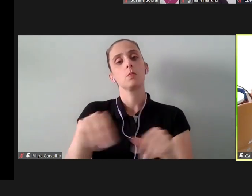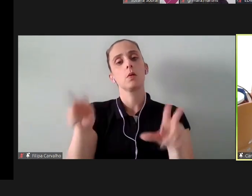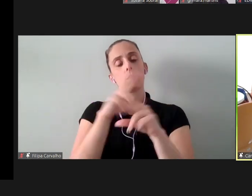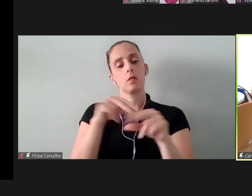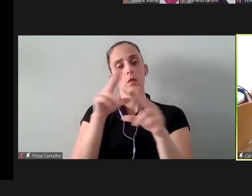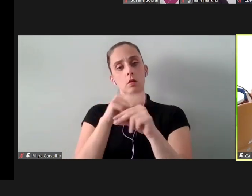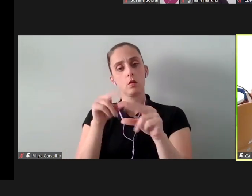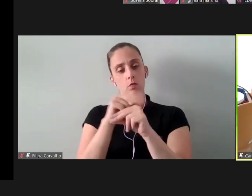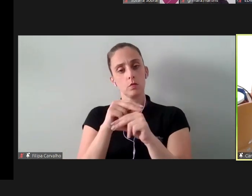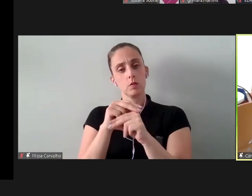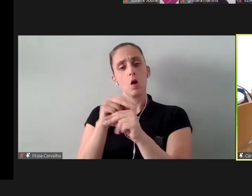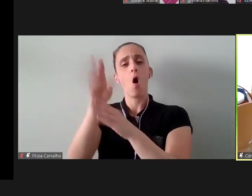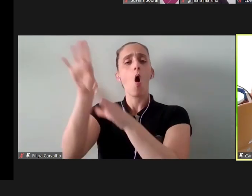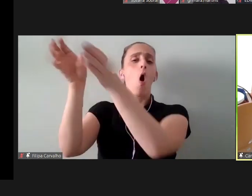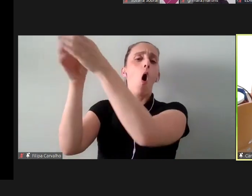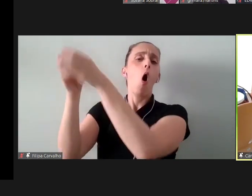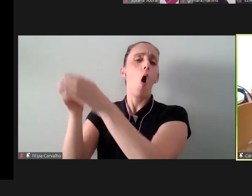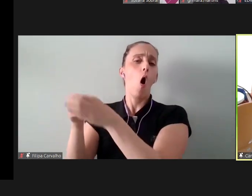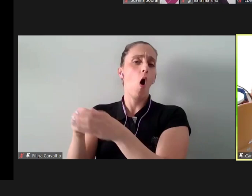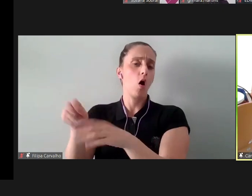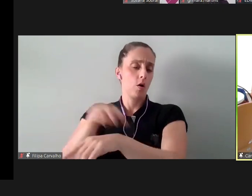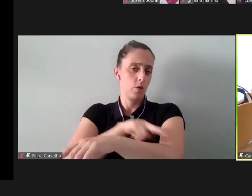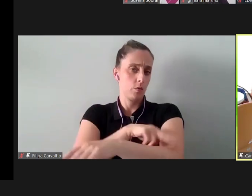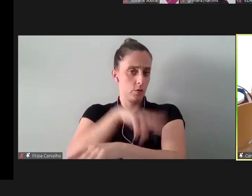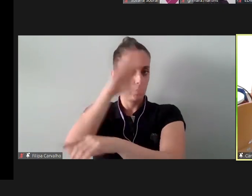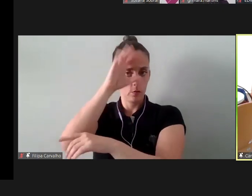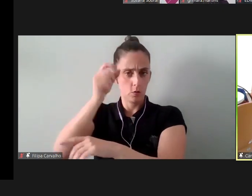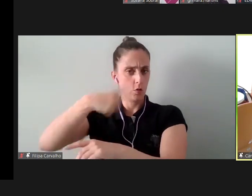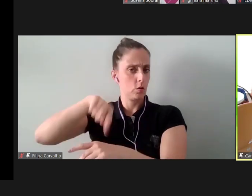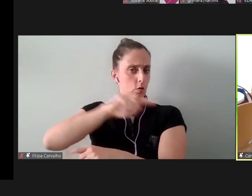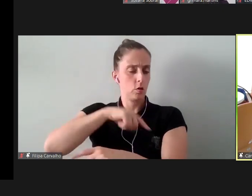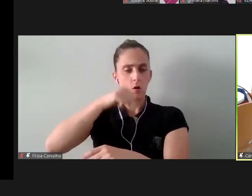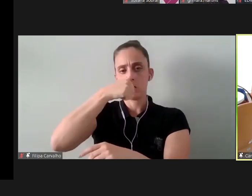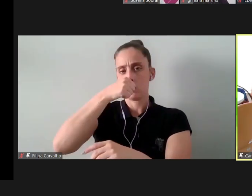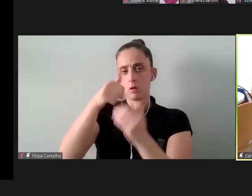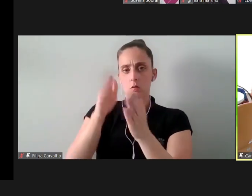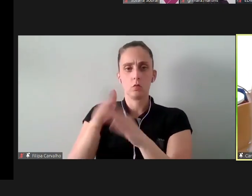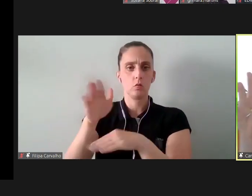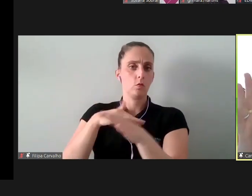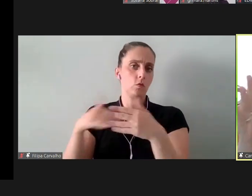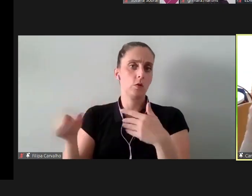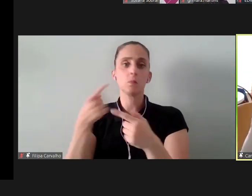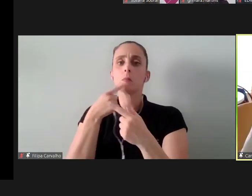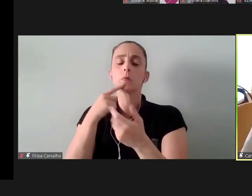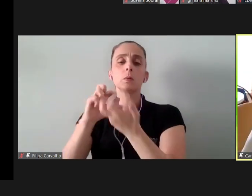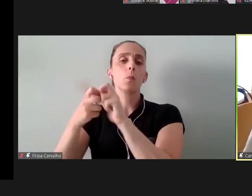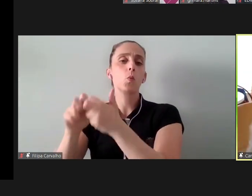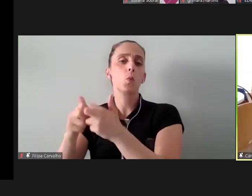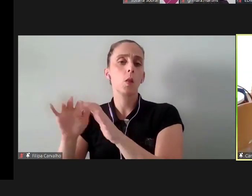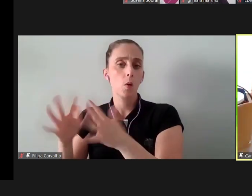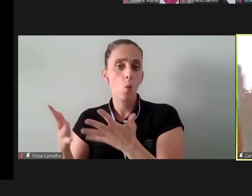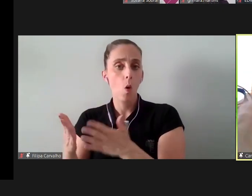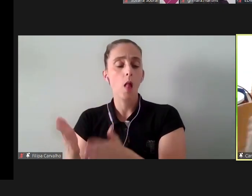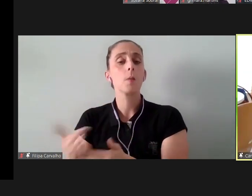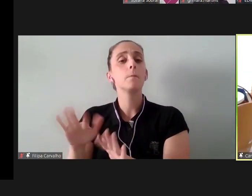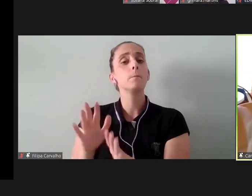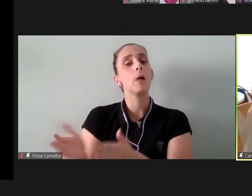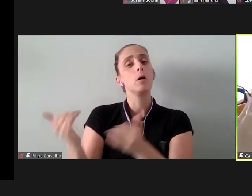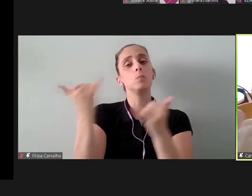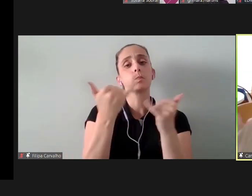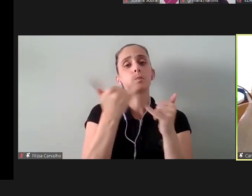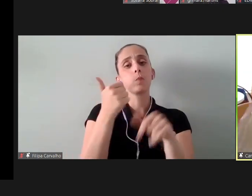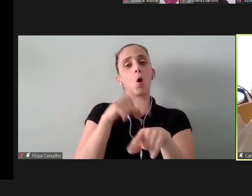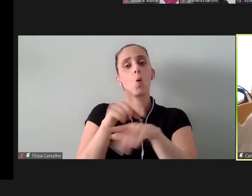administração pública, fazemos as atividades todas de entendimento e reenquadramento de problema, mas a parte, o segundo momento